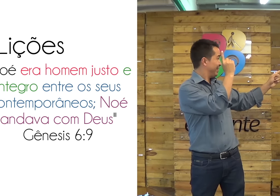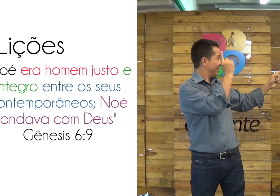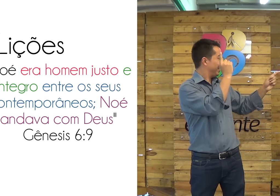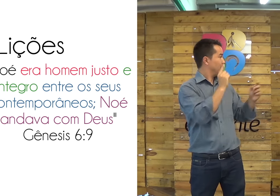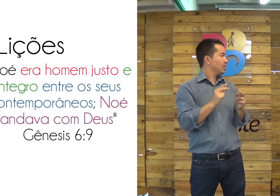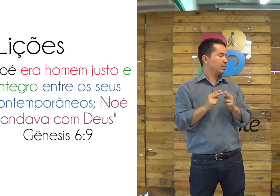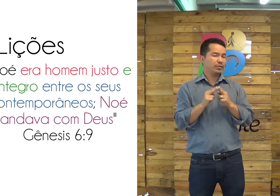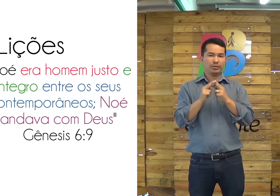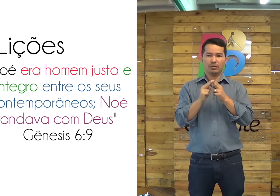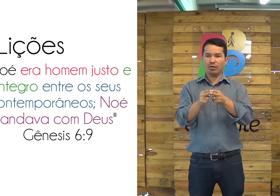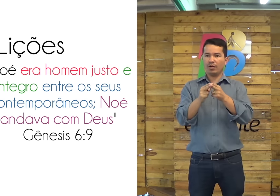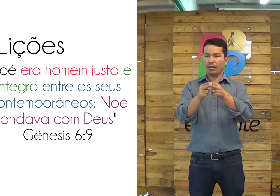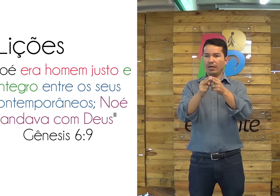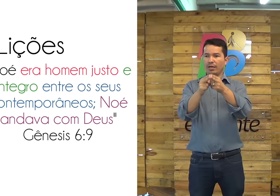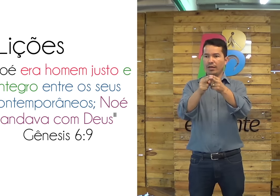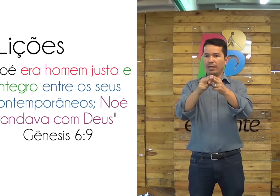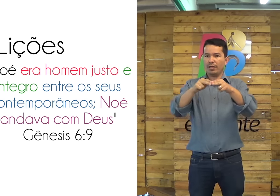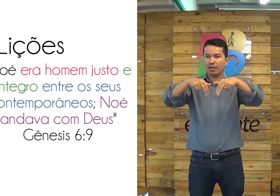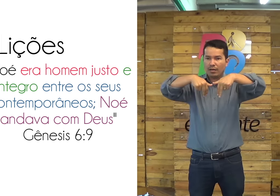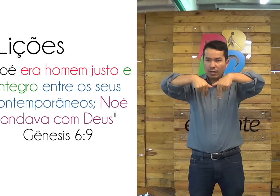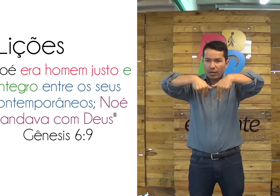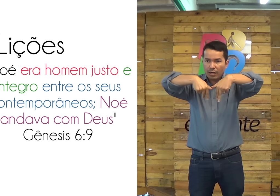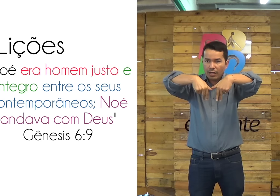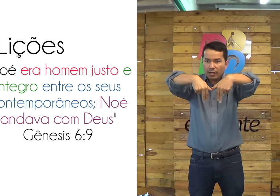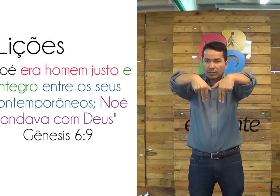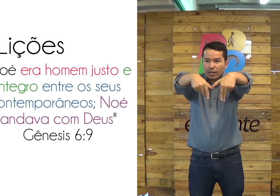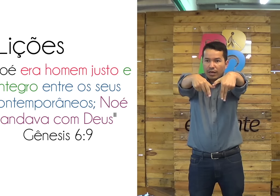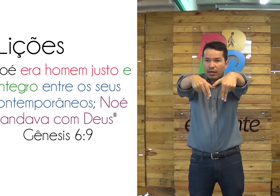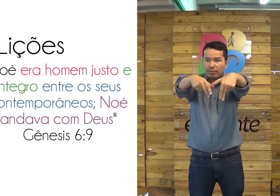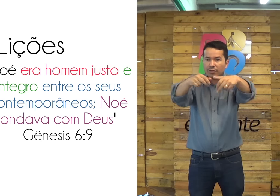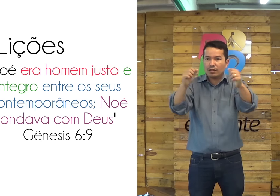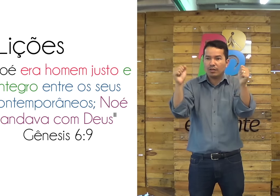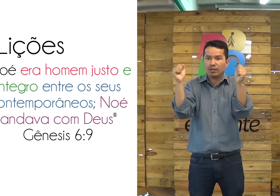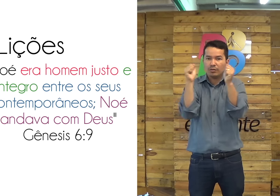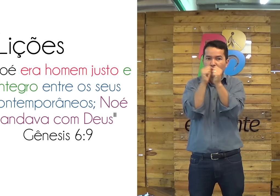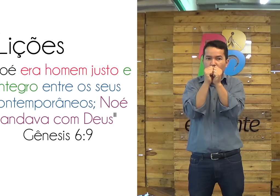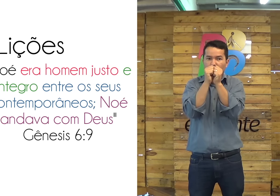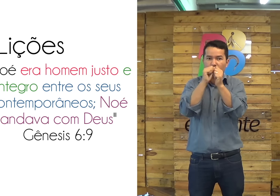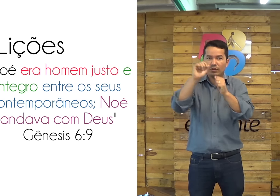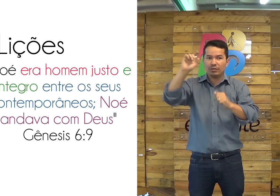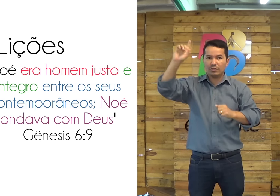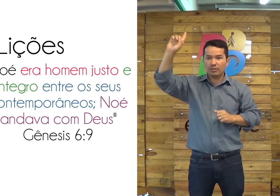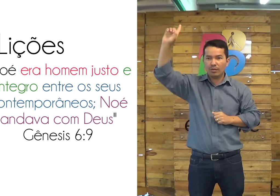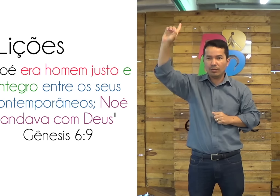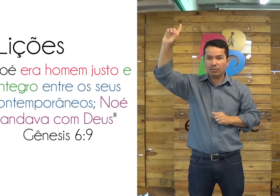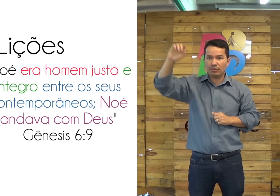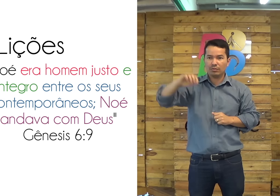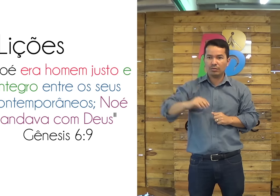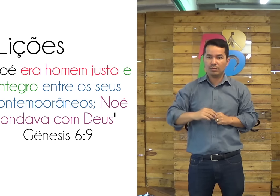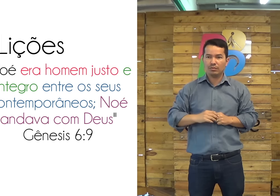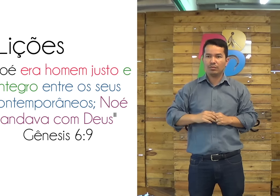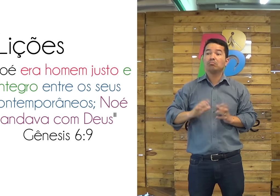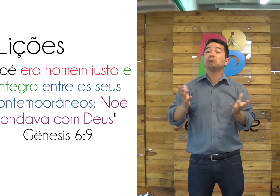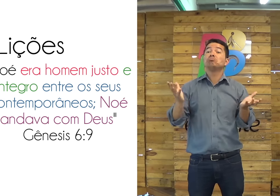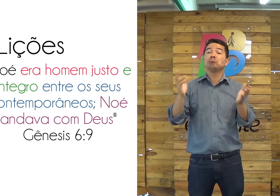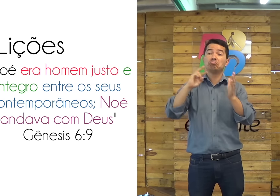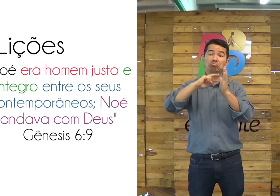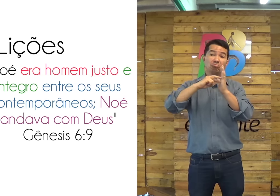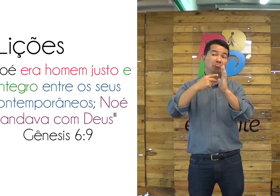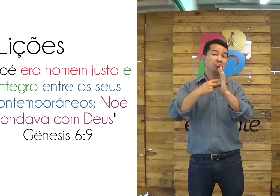de escolheu um os seus contemporâneos Noé andava com Deus e aí o